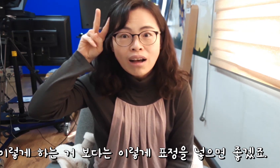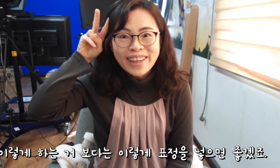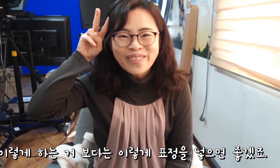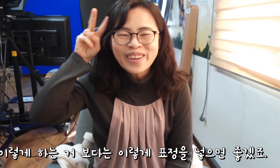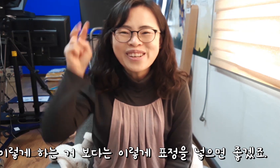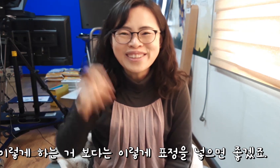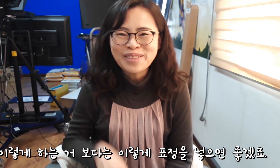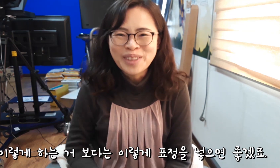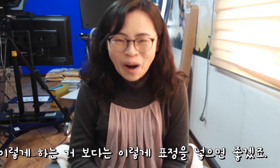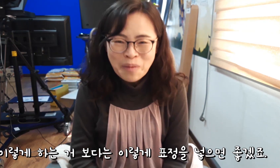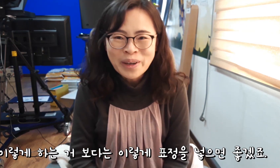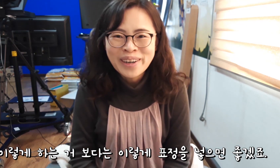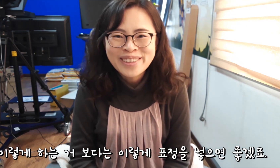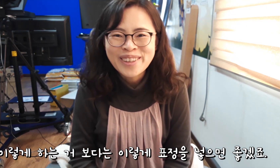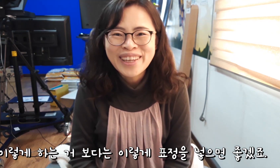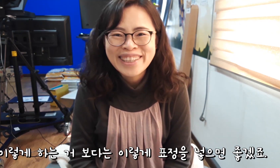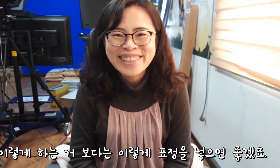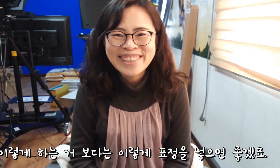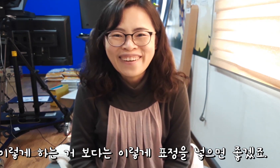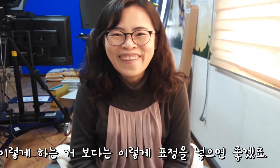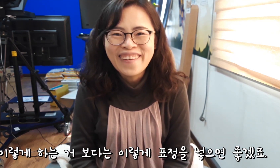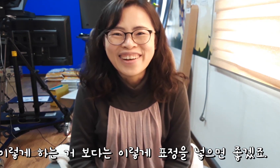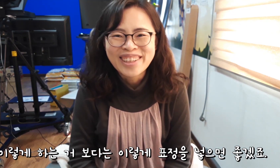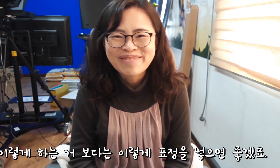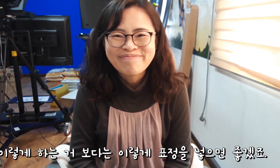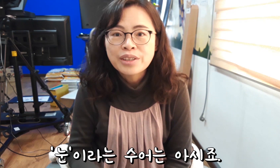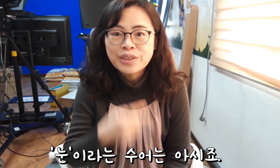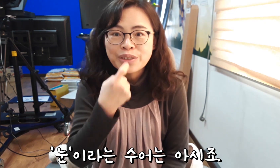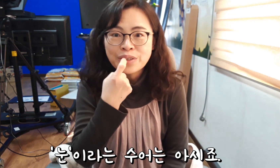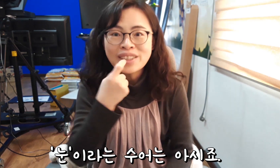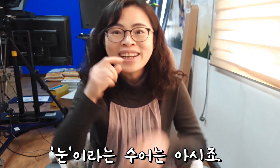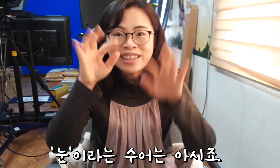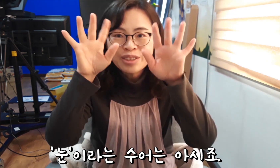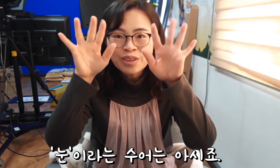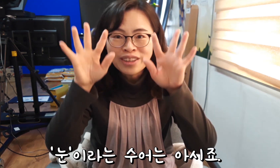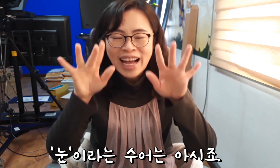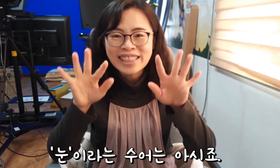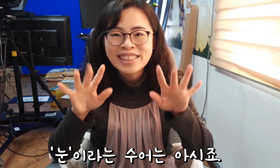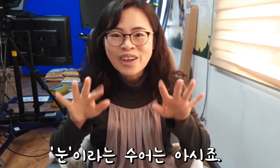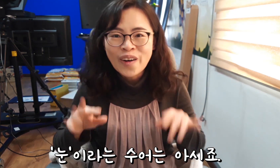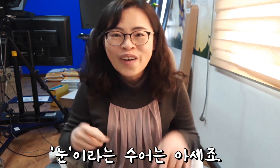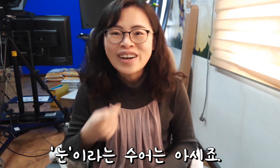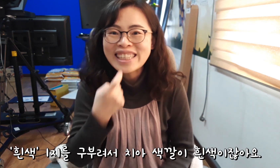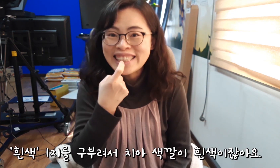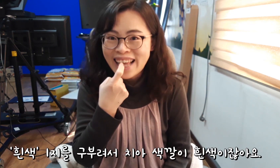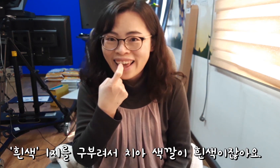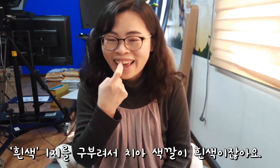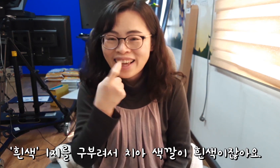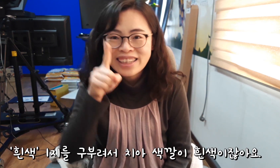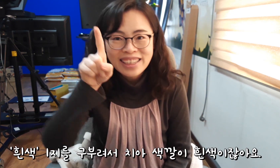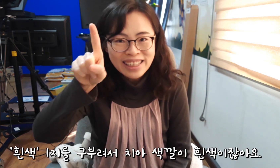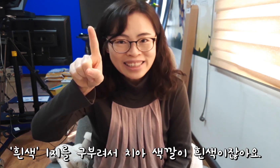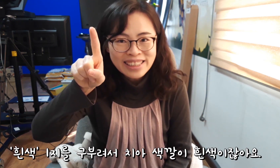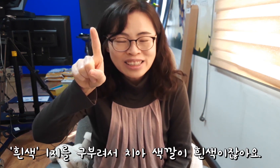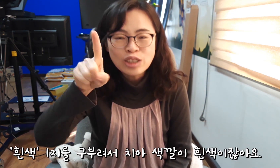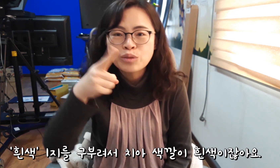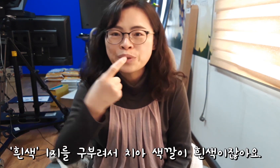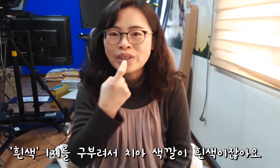이렇게 표정을 좀 넣으면 좋겠죠. 눈이라는 수어는 아시죠? 흰색, 일지를